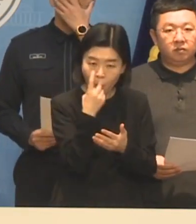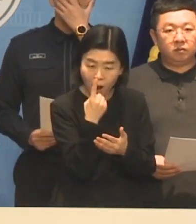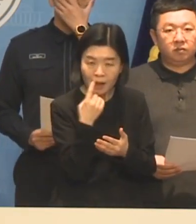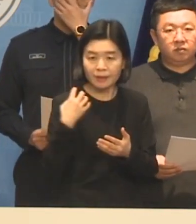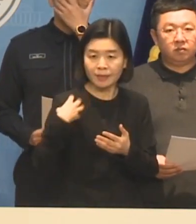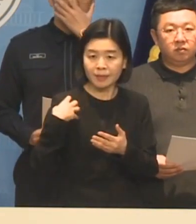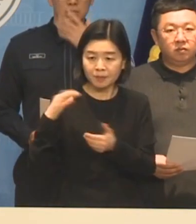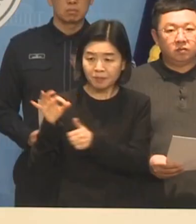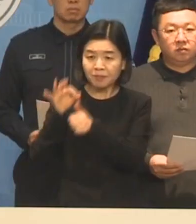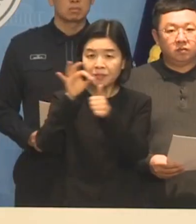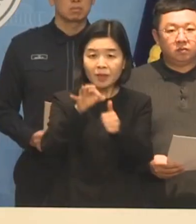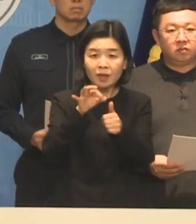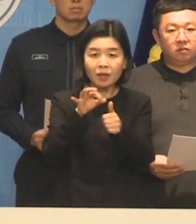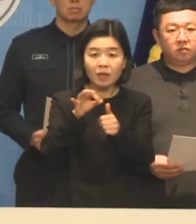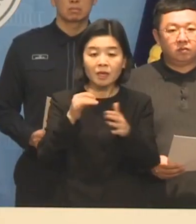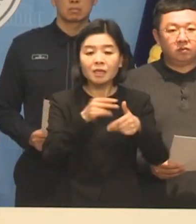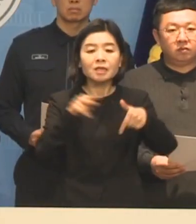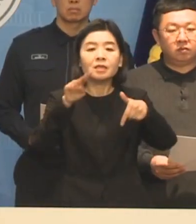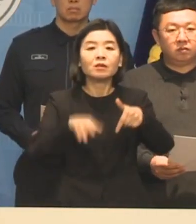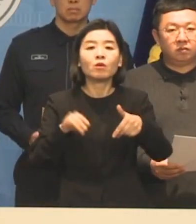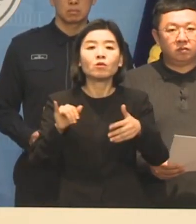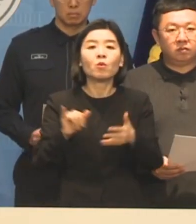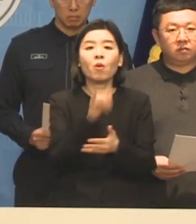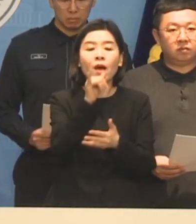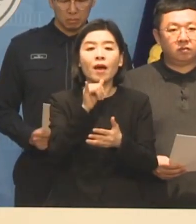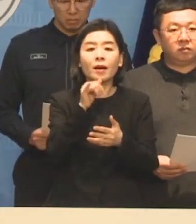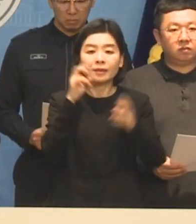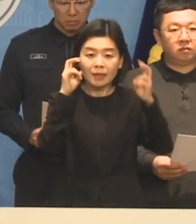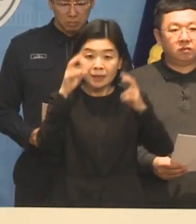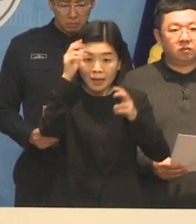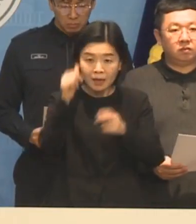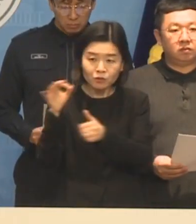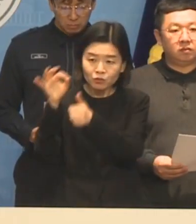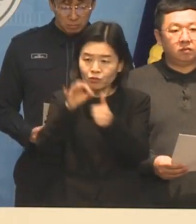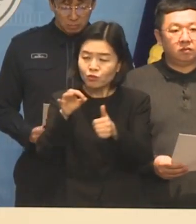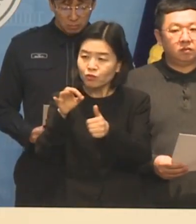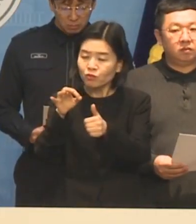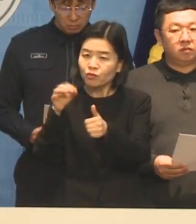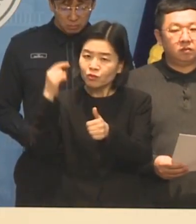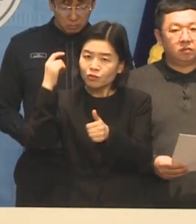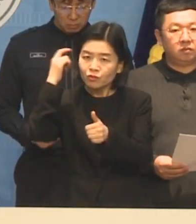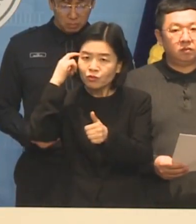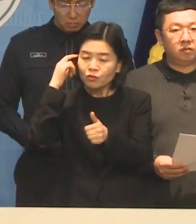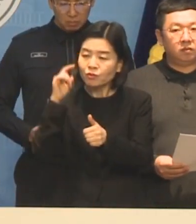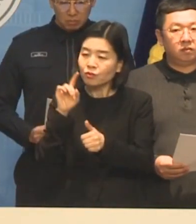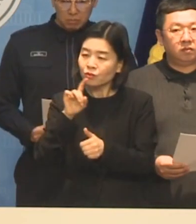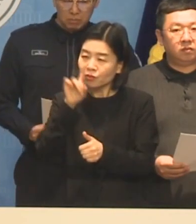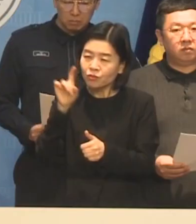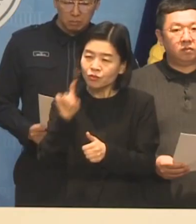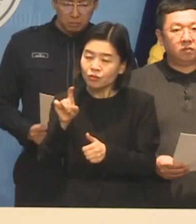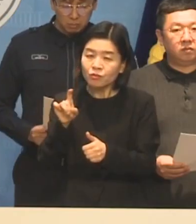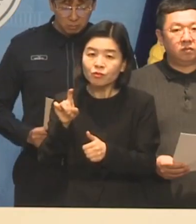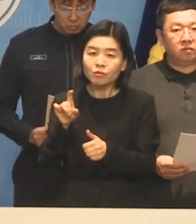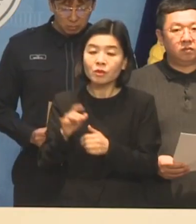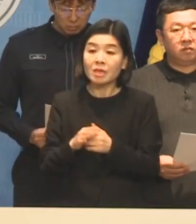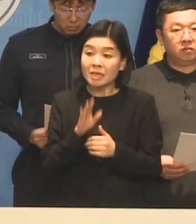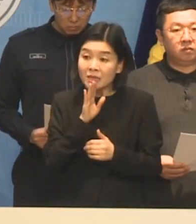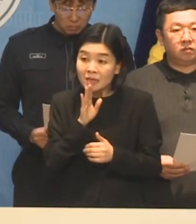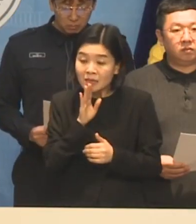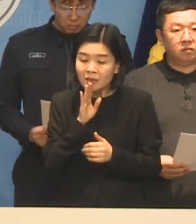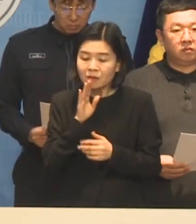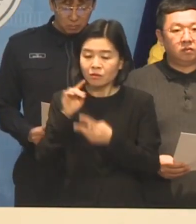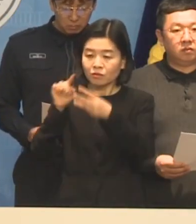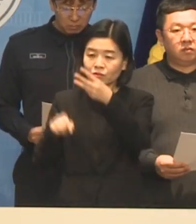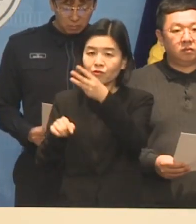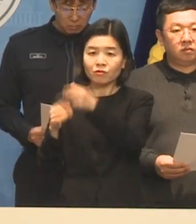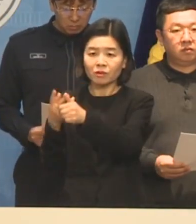인천국제공항 보안사장 내정설이 돌고 있다는 언론 보도가 있었습니다. 보도가 사실이라면 탄핵이라는